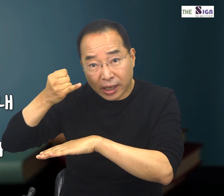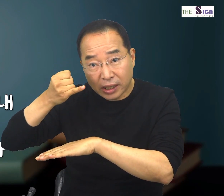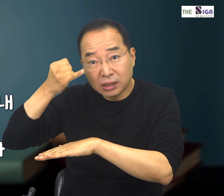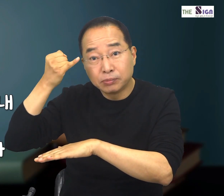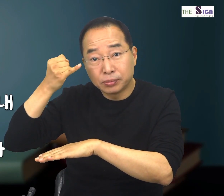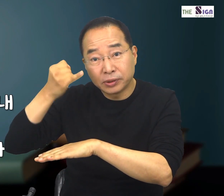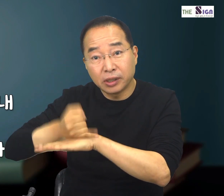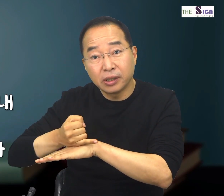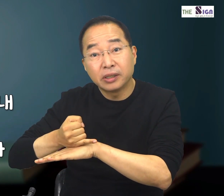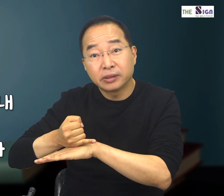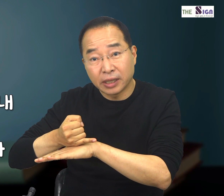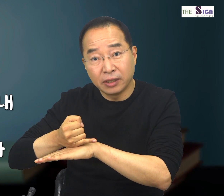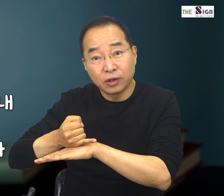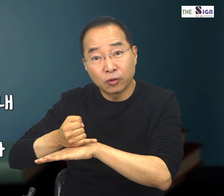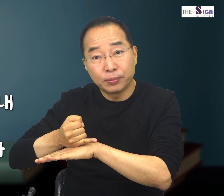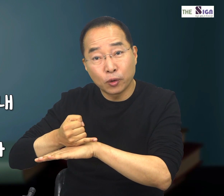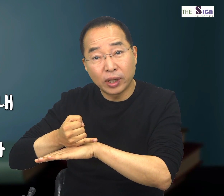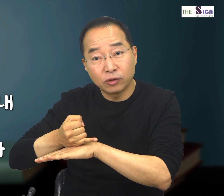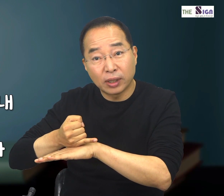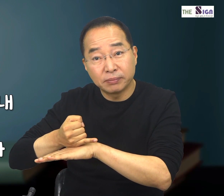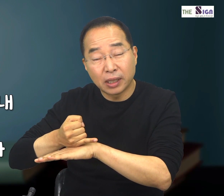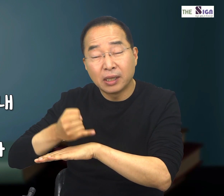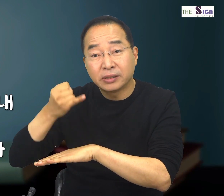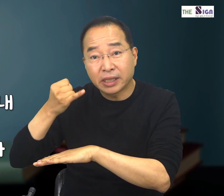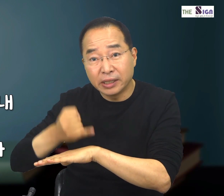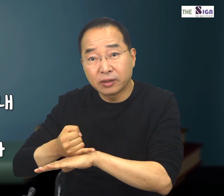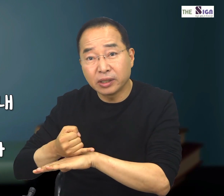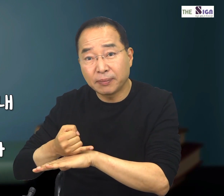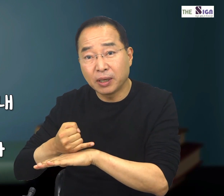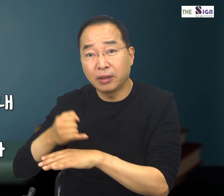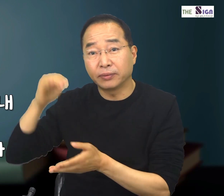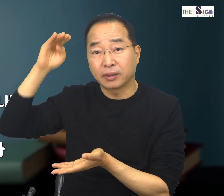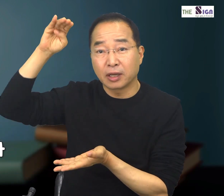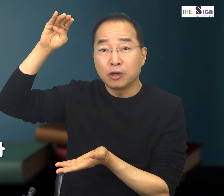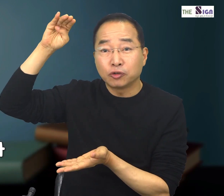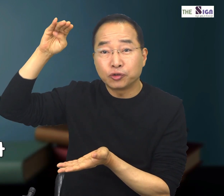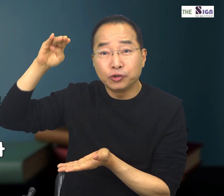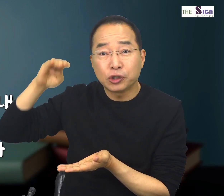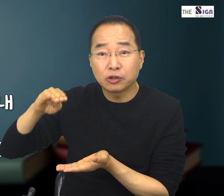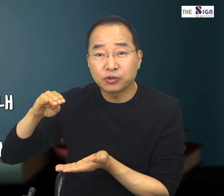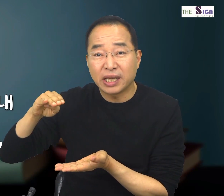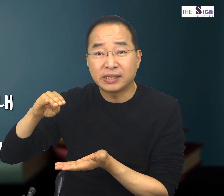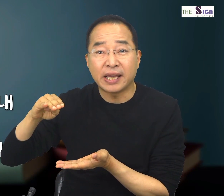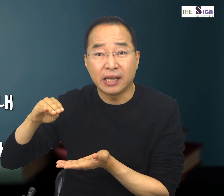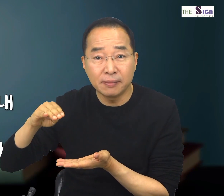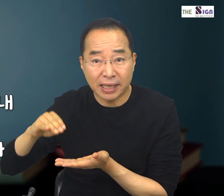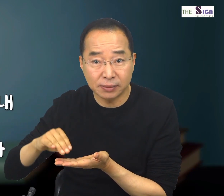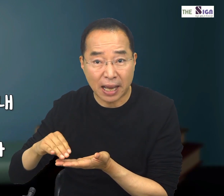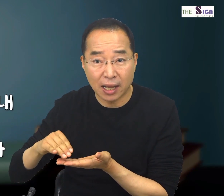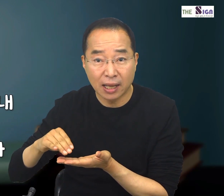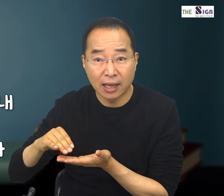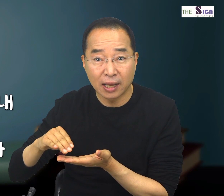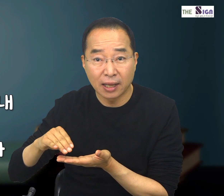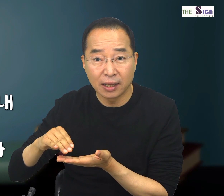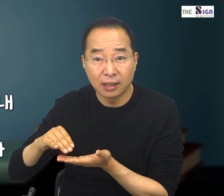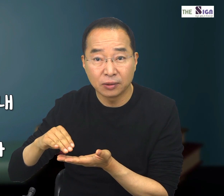있는 부분을 되는 경우를 표현하기도 합니다. 자, 이렇게 되면 순서 중에 제일 마지막